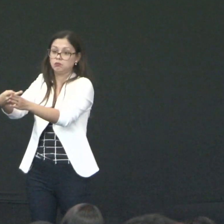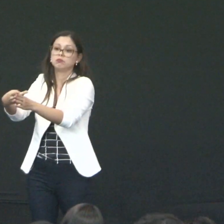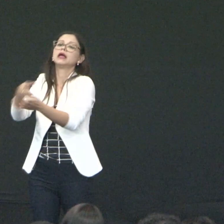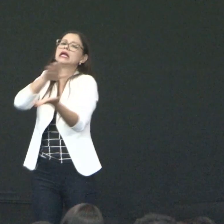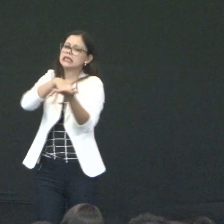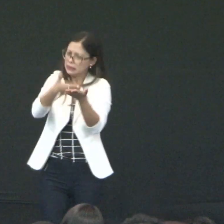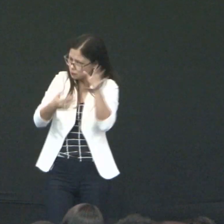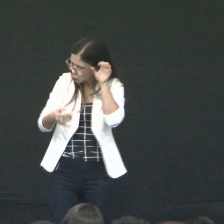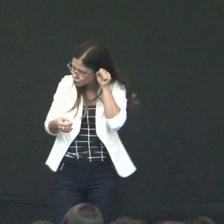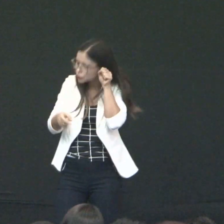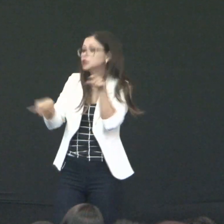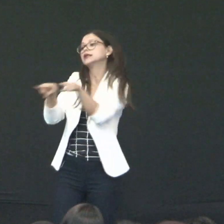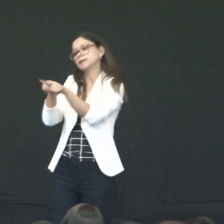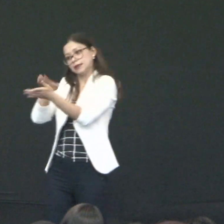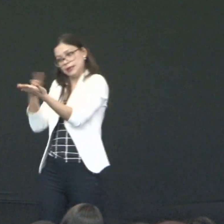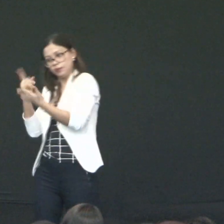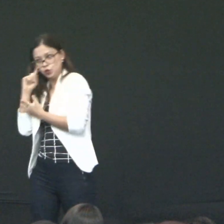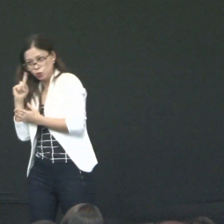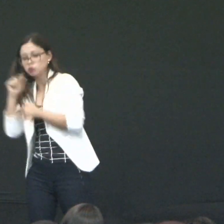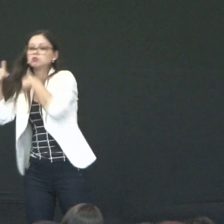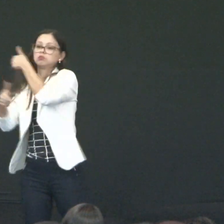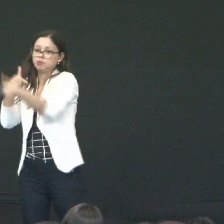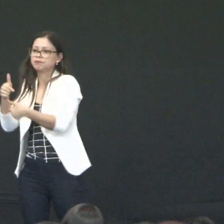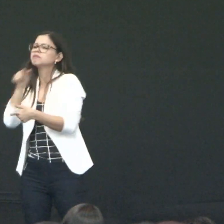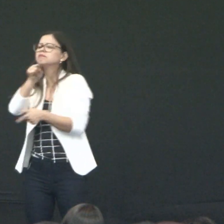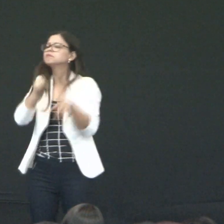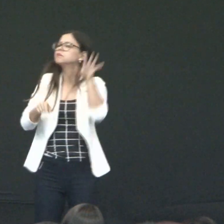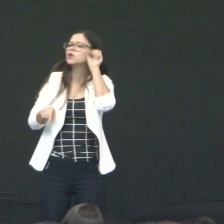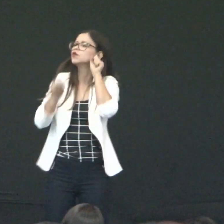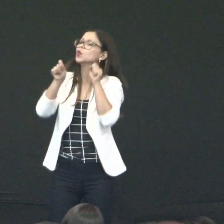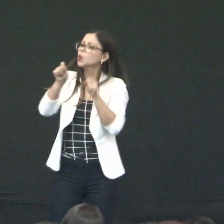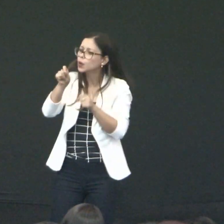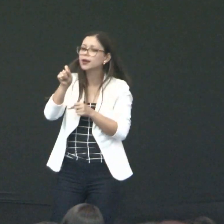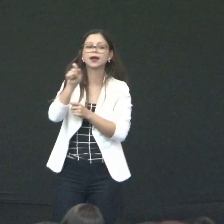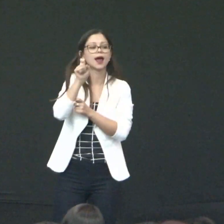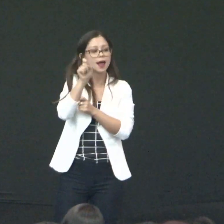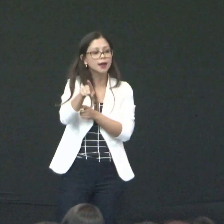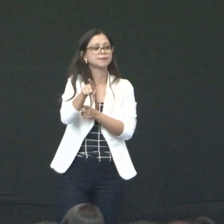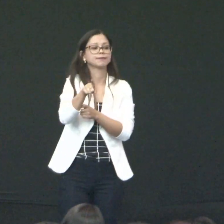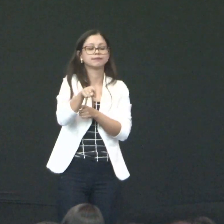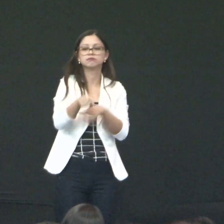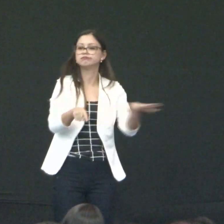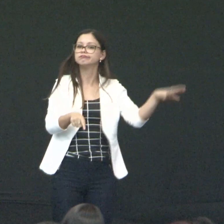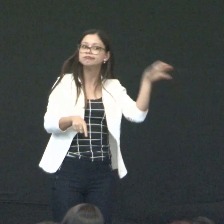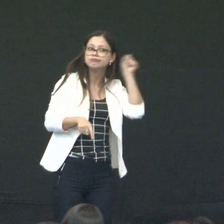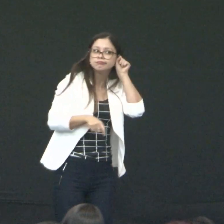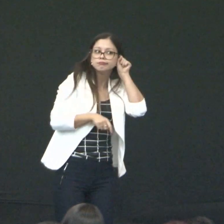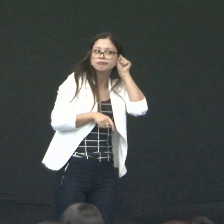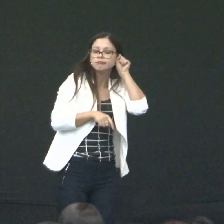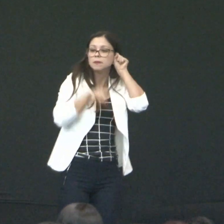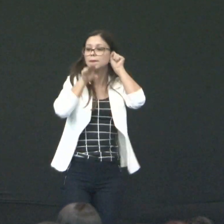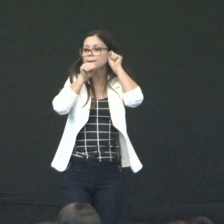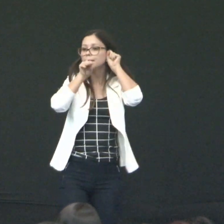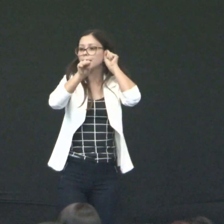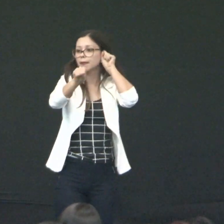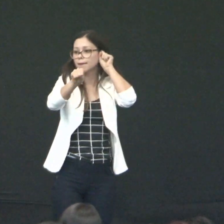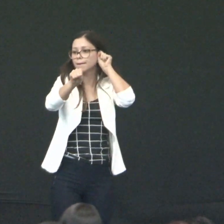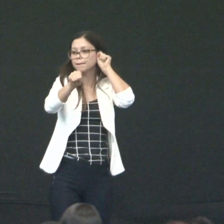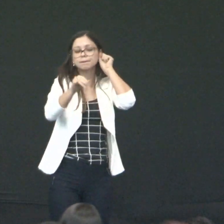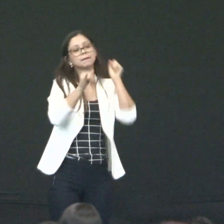espaço-gestual. Já a interpretação intramodal, onde os surdos atuam como intérpretes,